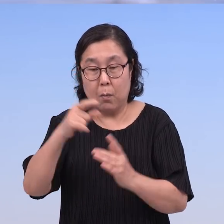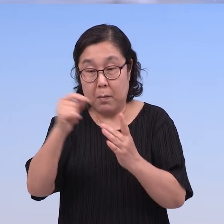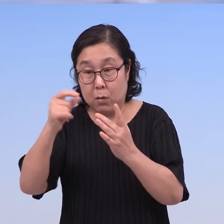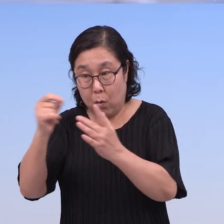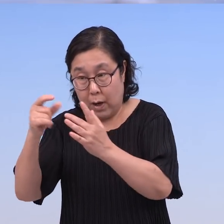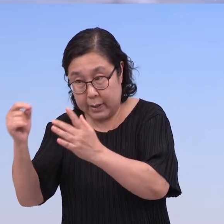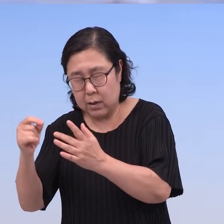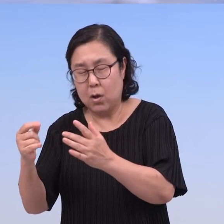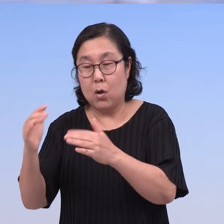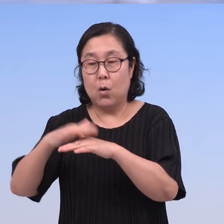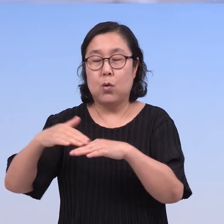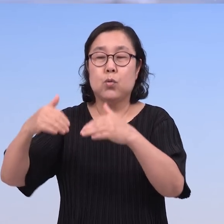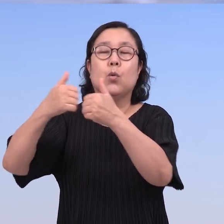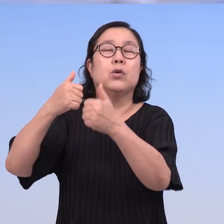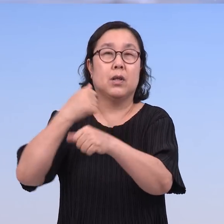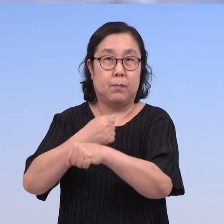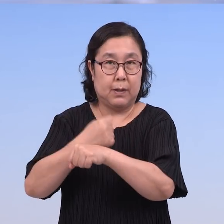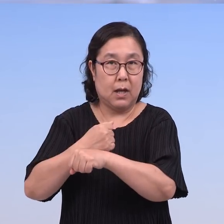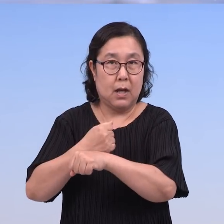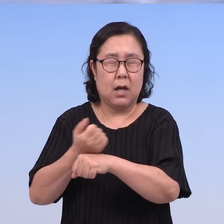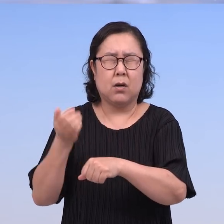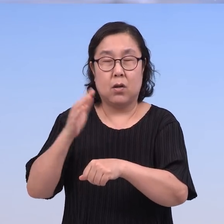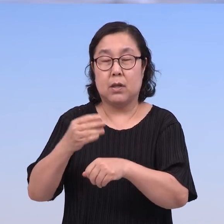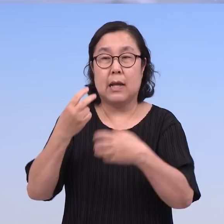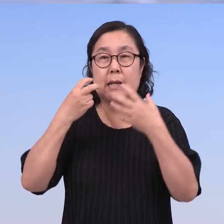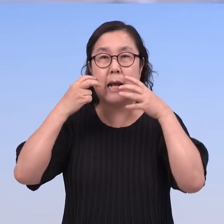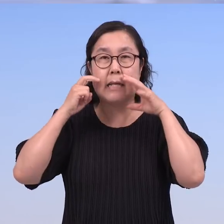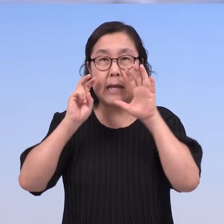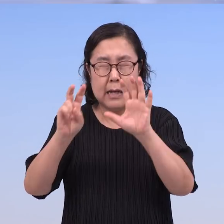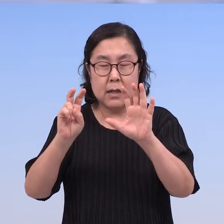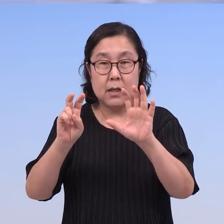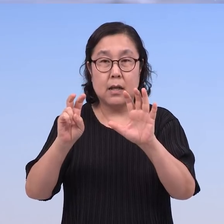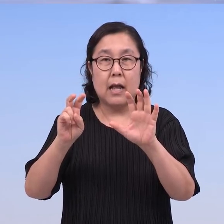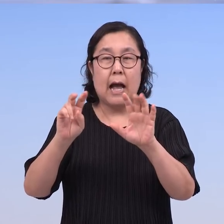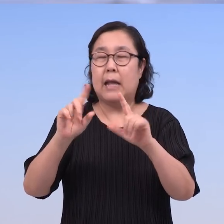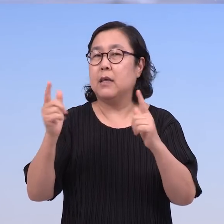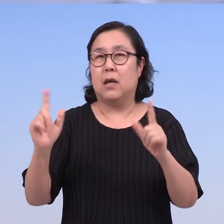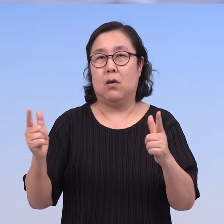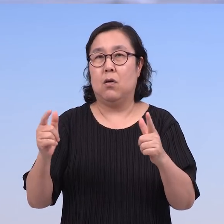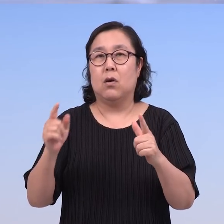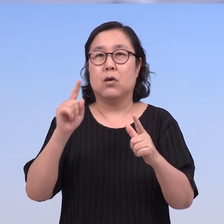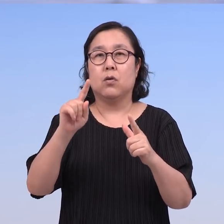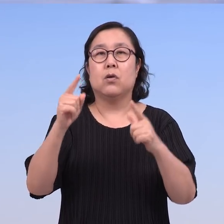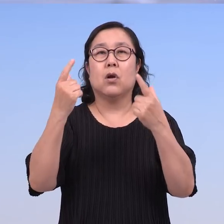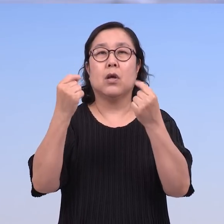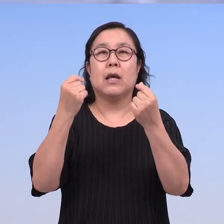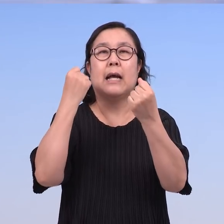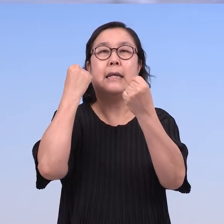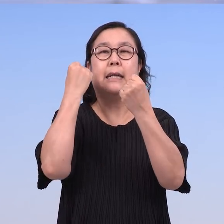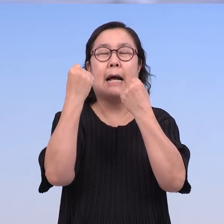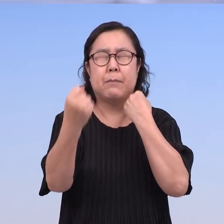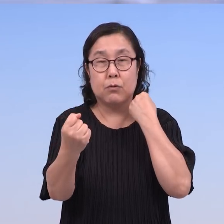아닙니까? 다니엘의 도전은 그런 게 아니에요. 그리 아니하실지라도.